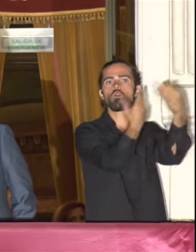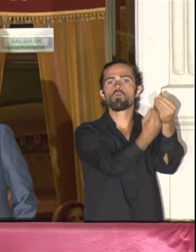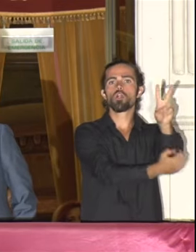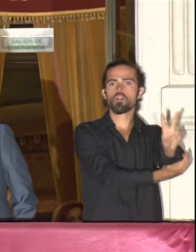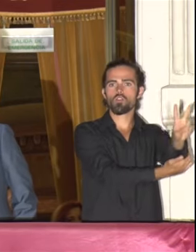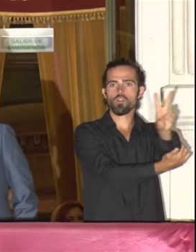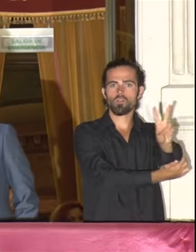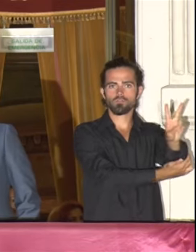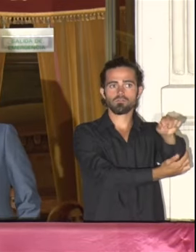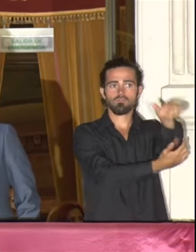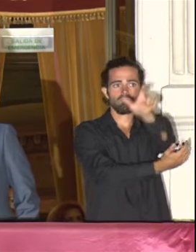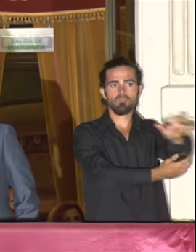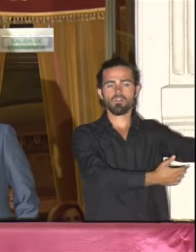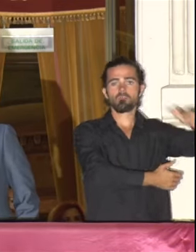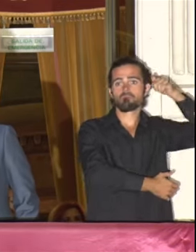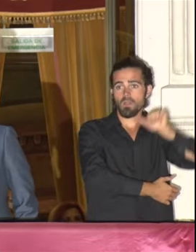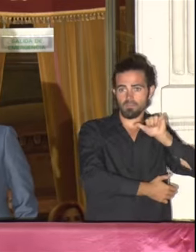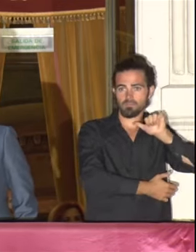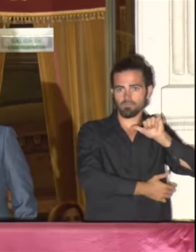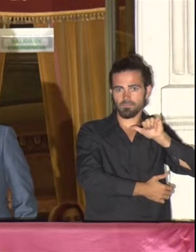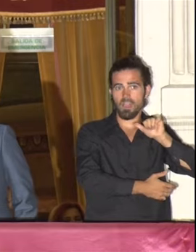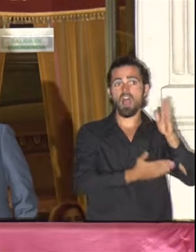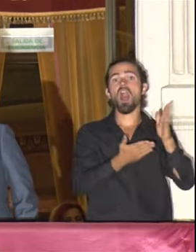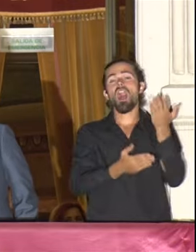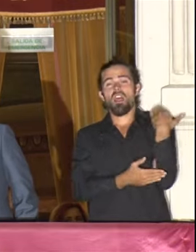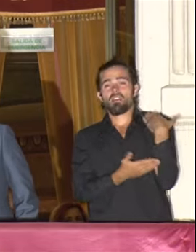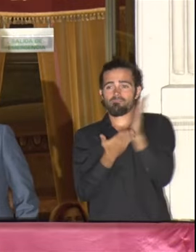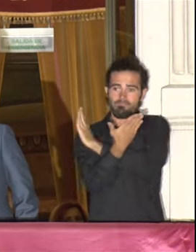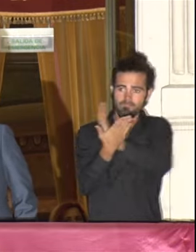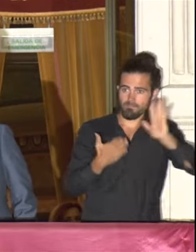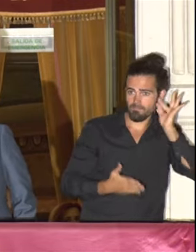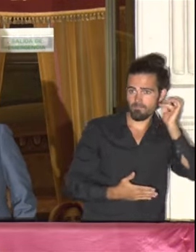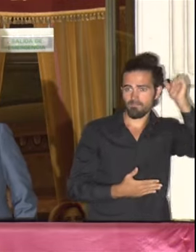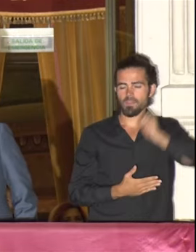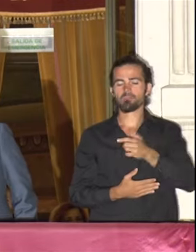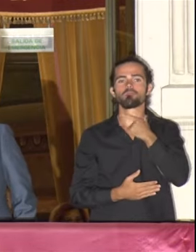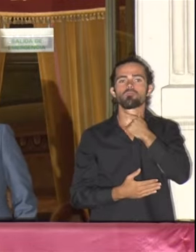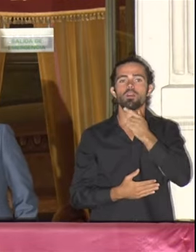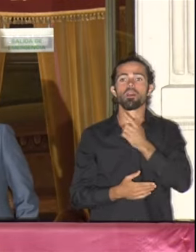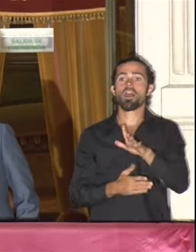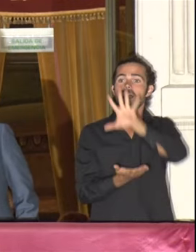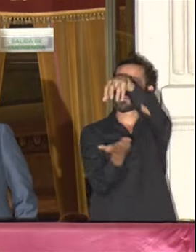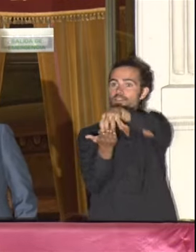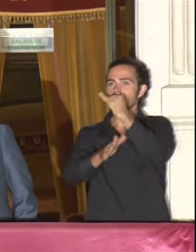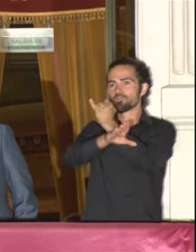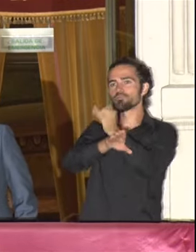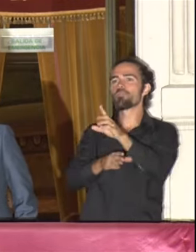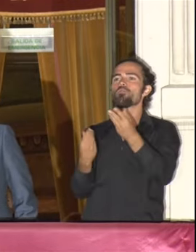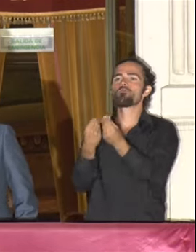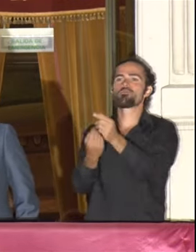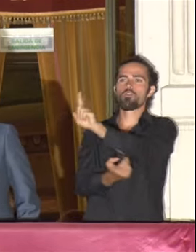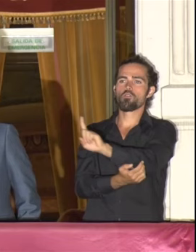y femenino, y me gustaba más ir a clase, bajarme al uno, que era donde estaban las chicas. Me suspendieron en